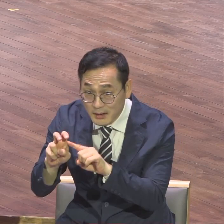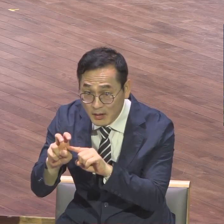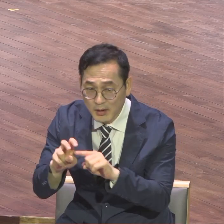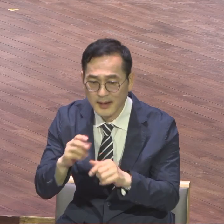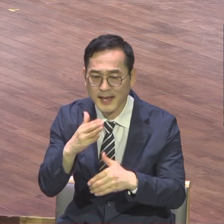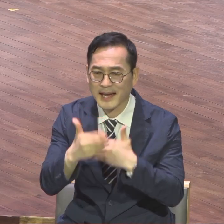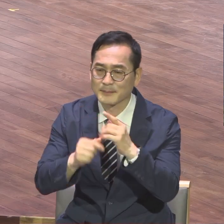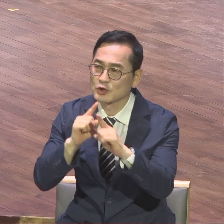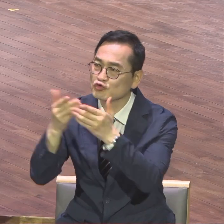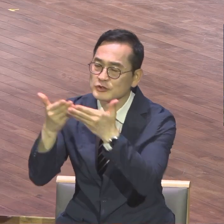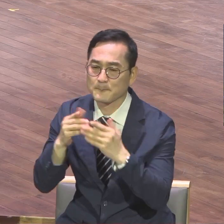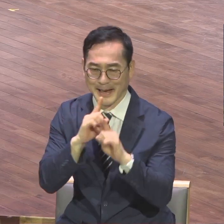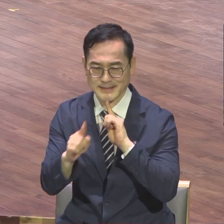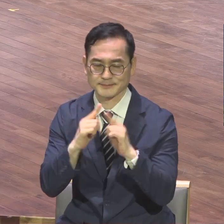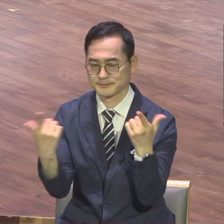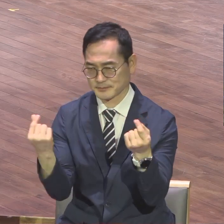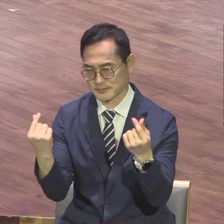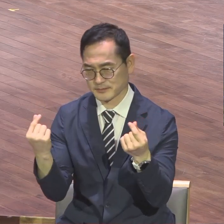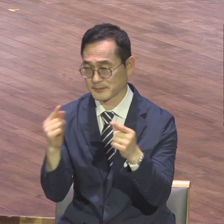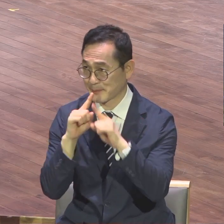바랍니다.